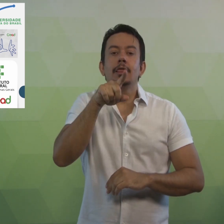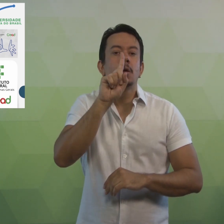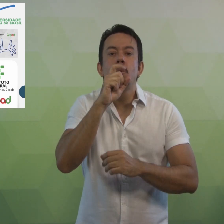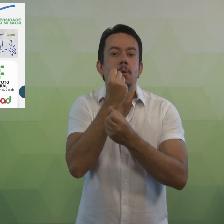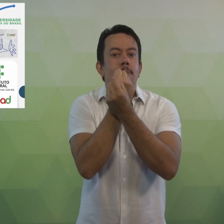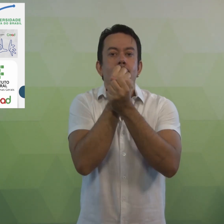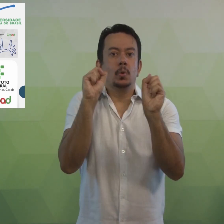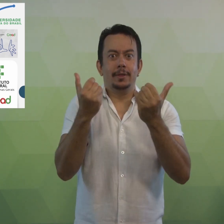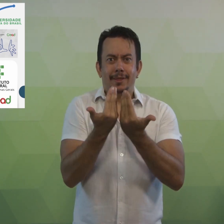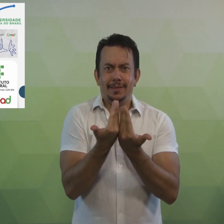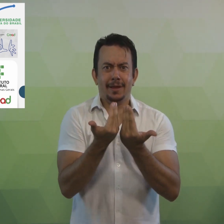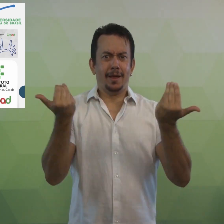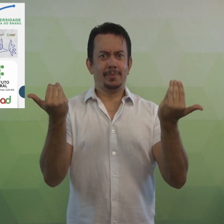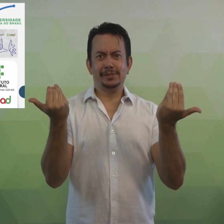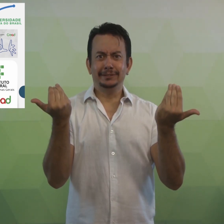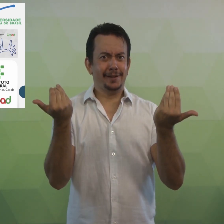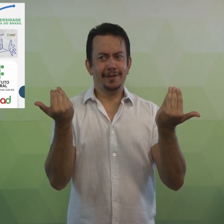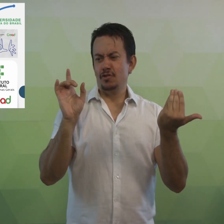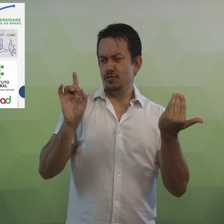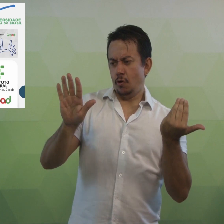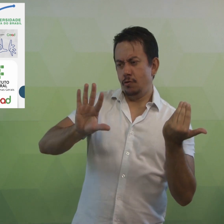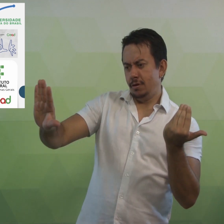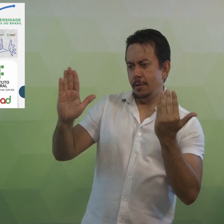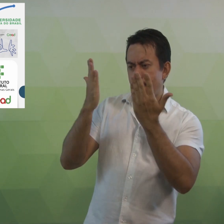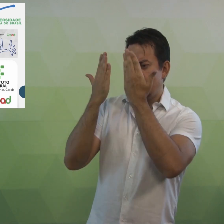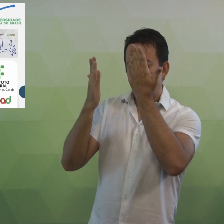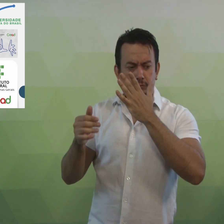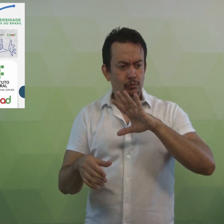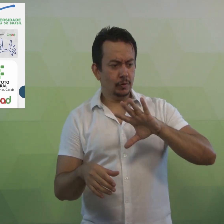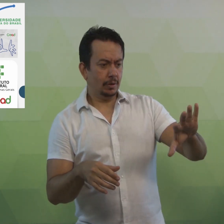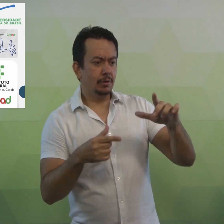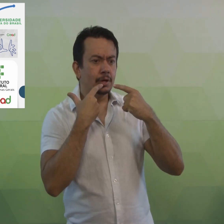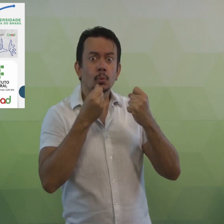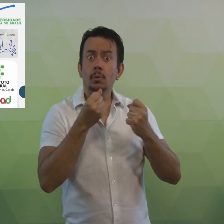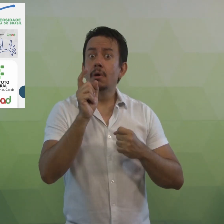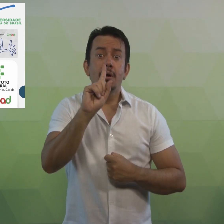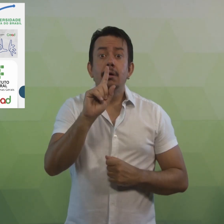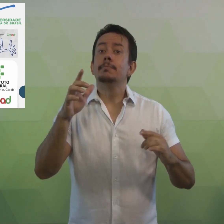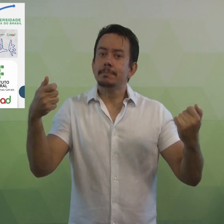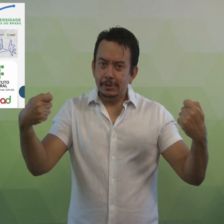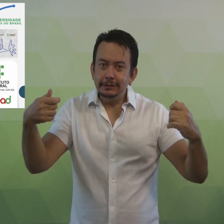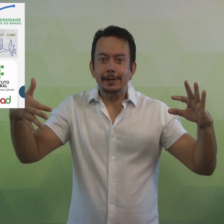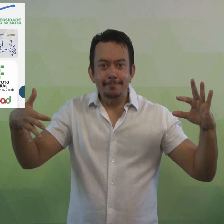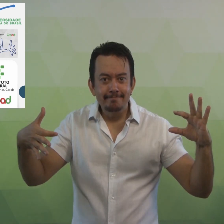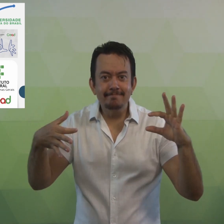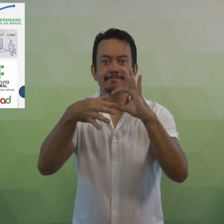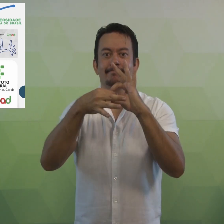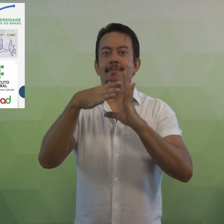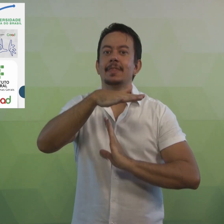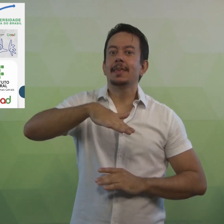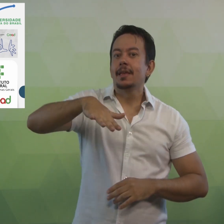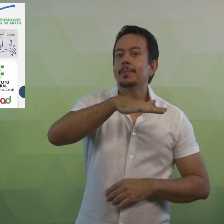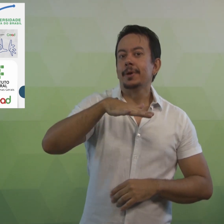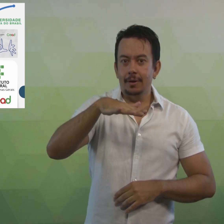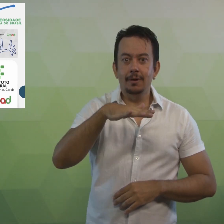ele é muito importante. Essas duas áreas, elas não podem estar separadas. Elas precisam estar unidas para termos um